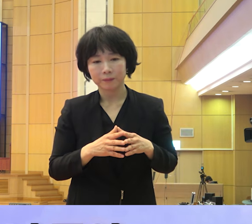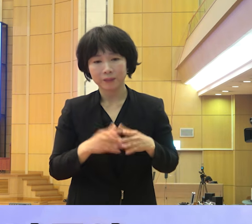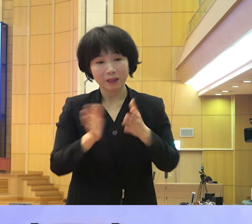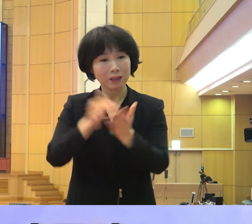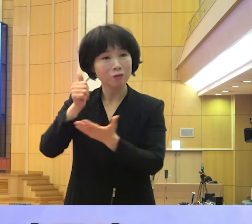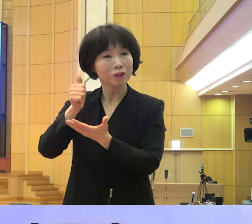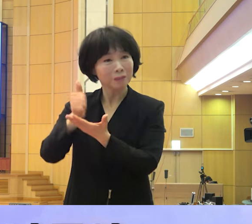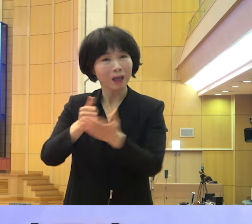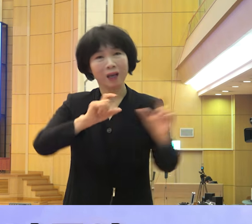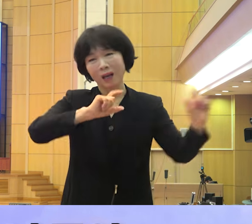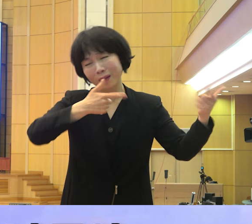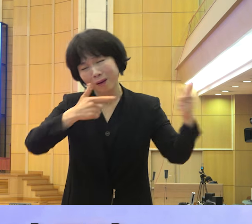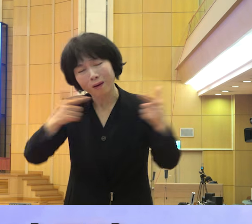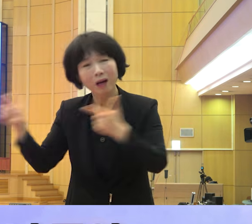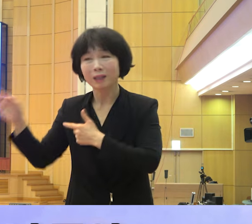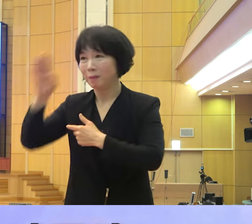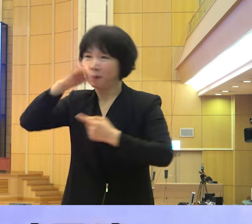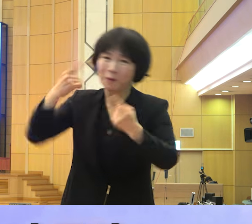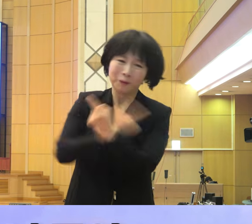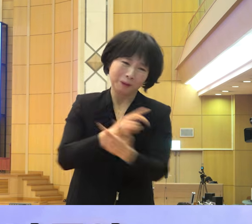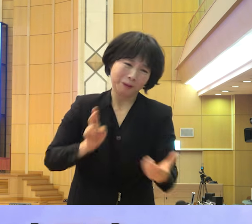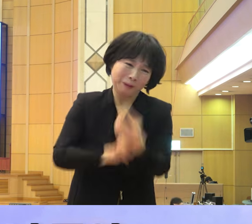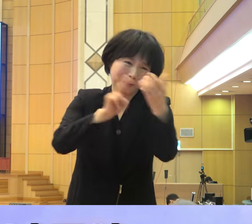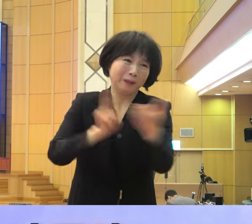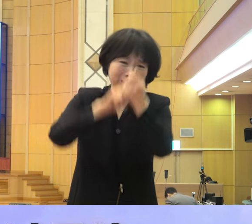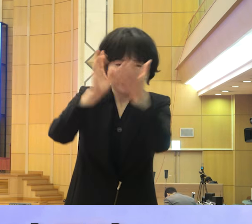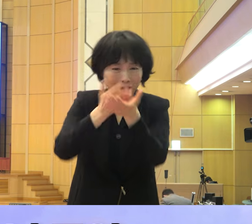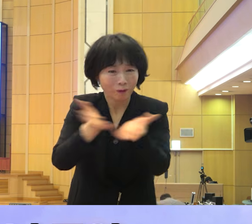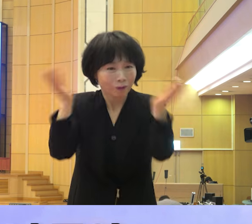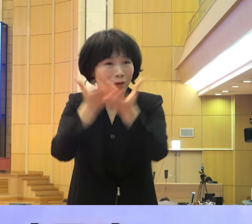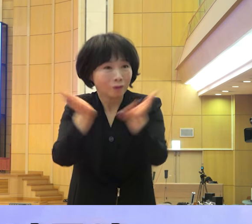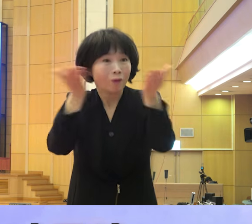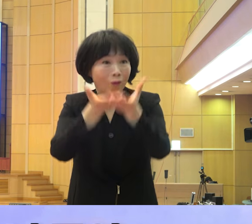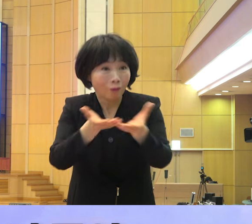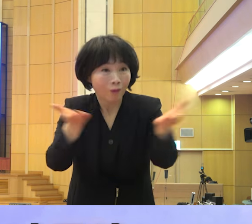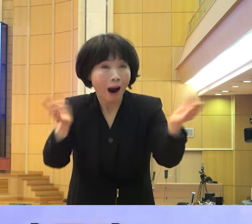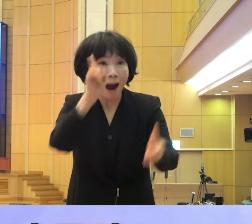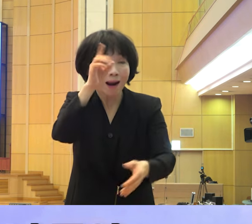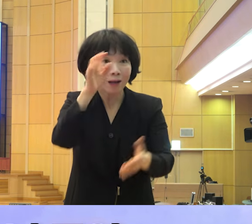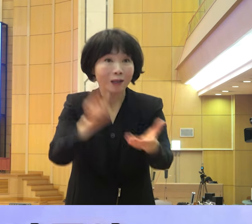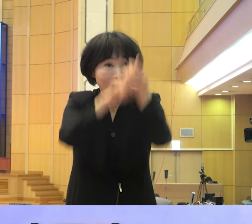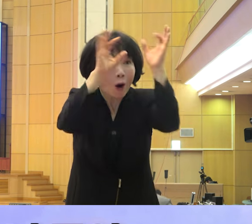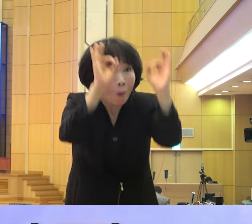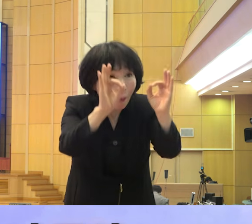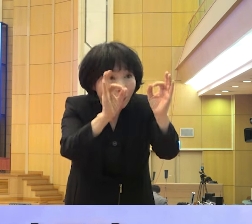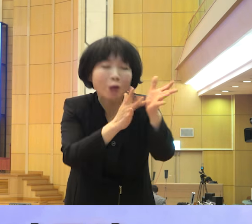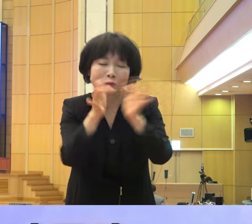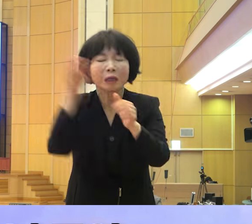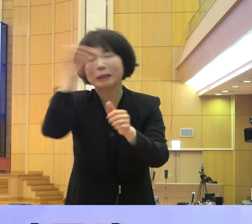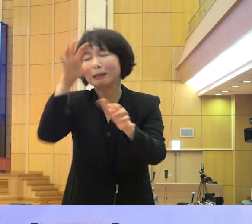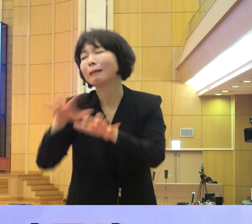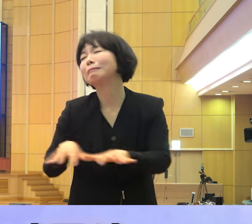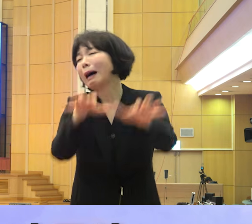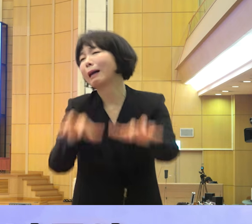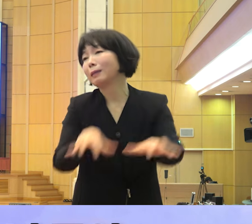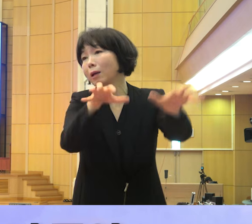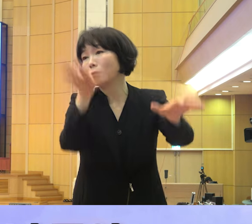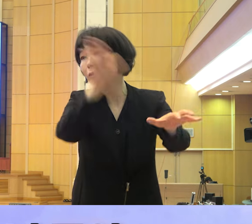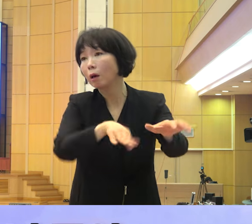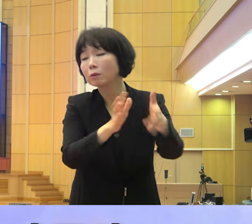이런저런 기적, 능력 모든 걸 통해서 예수님이 직접 하시는 말씀을 통해서 예수님은 그리스도라는